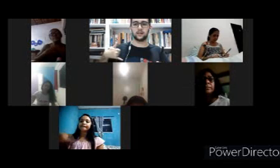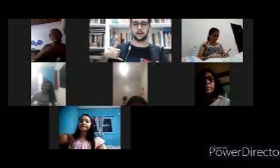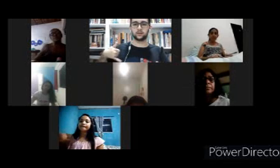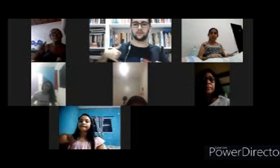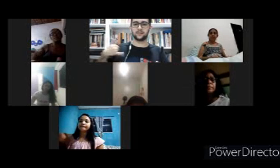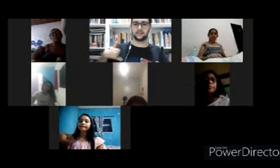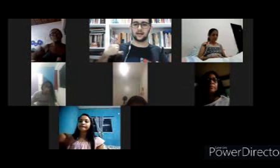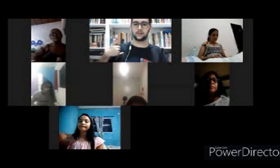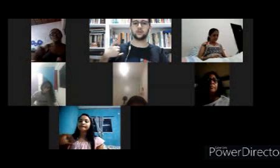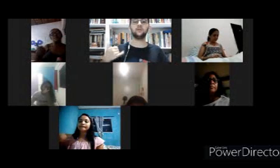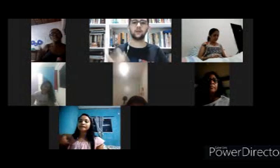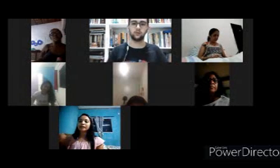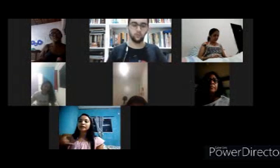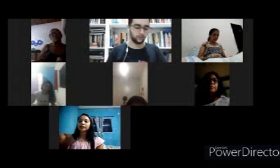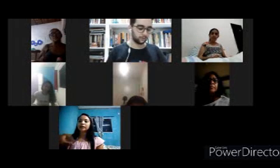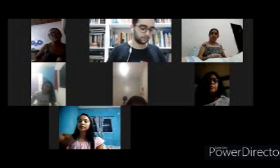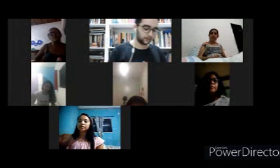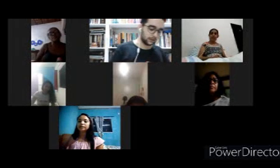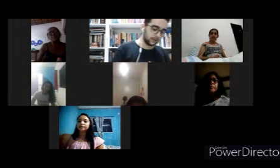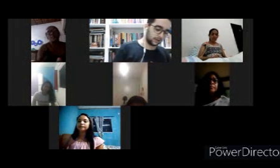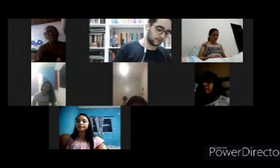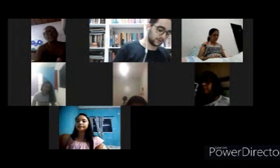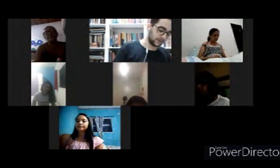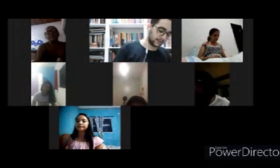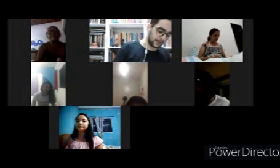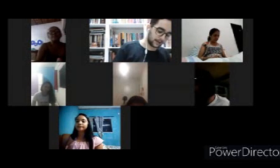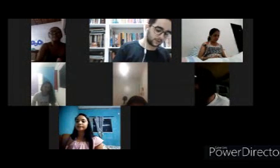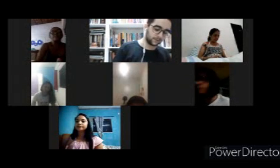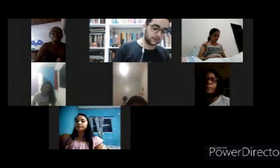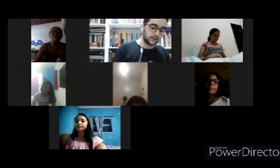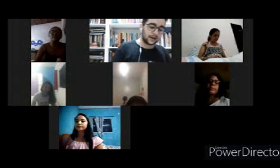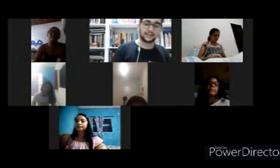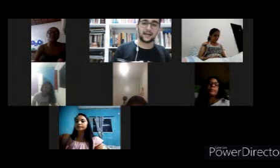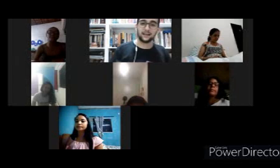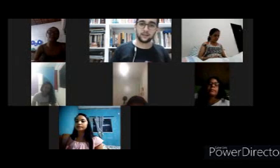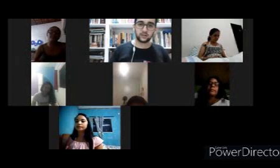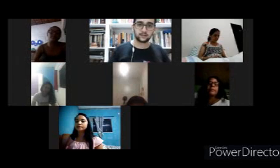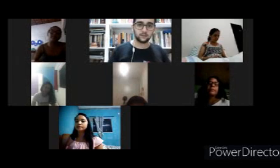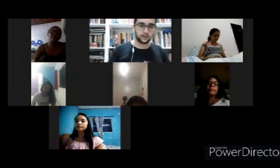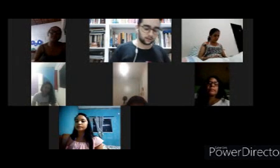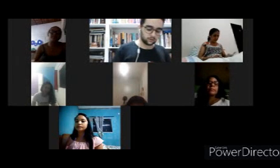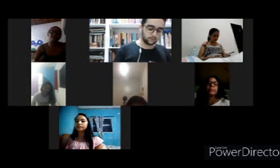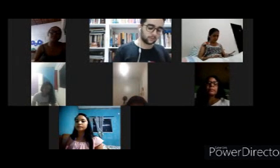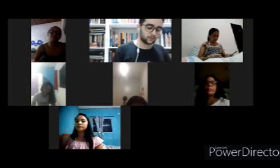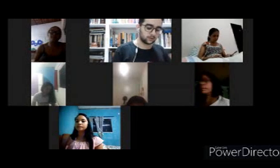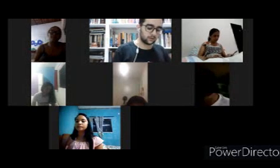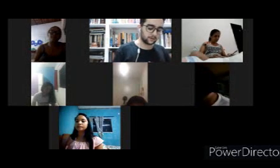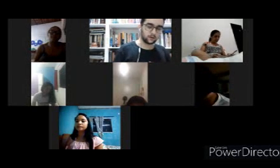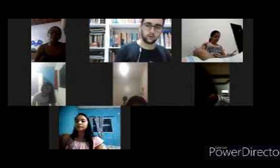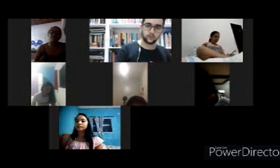idade. Então, fazer idade e faço o número. Então, vocês vão fazer a idade, a data de nascimento, vocês vão fazer logo